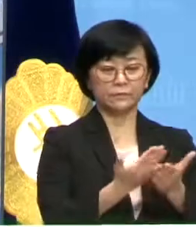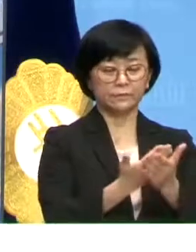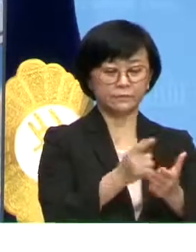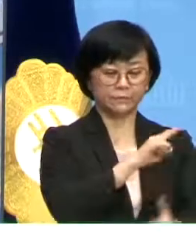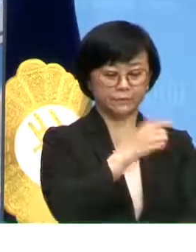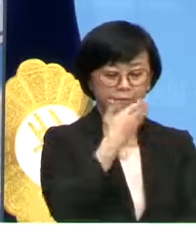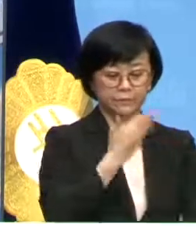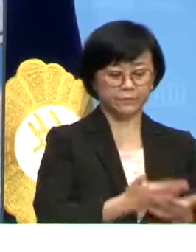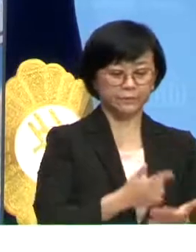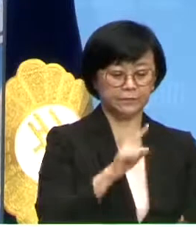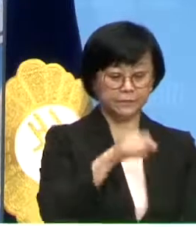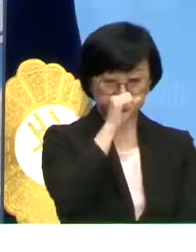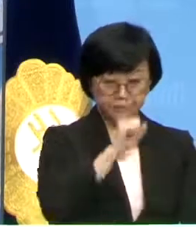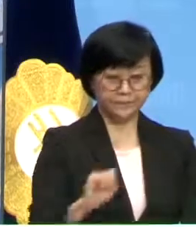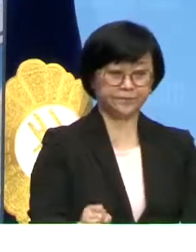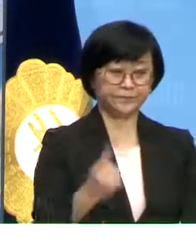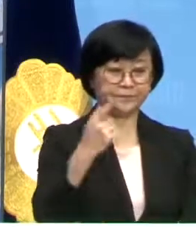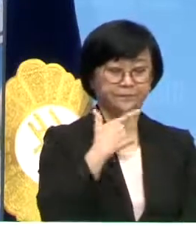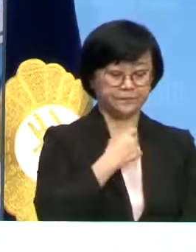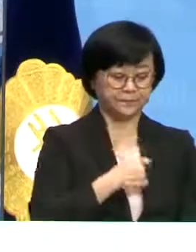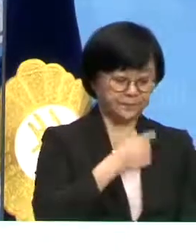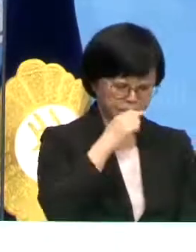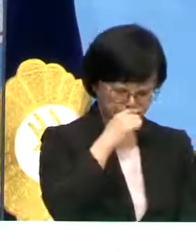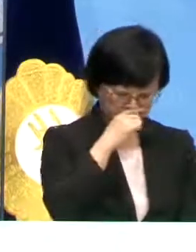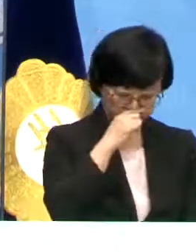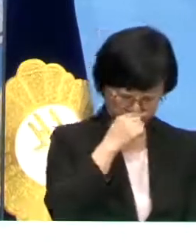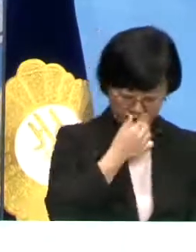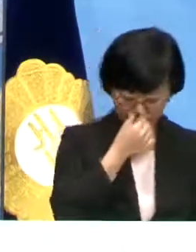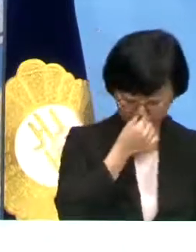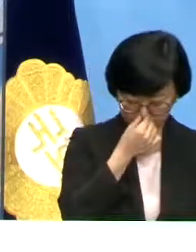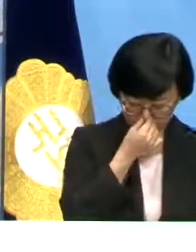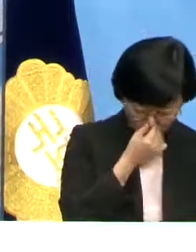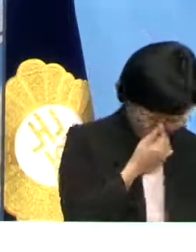중요하다고 생각합니다 좋은 계기가 되길 바랍니다 감사합니다